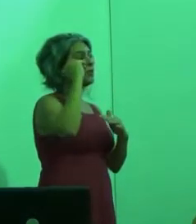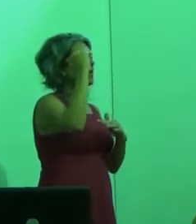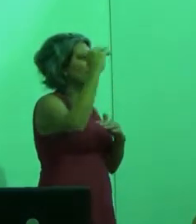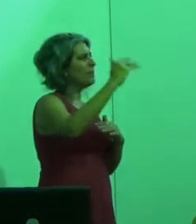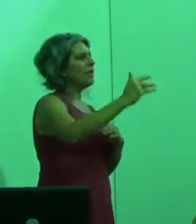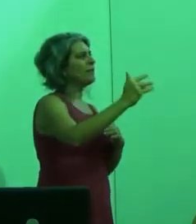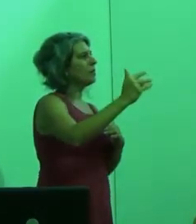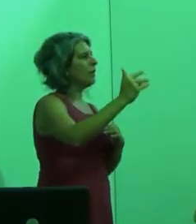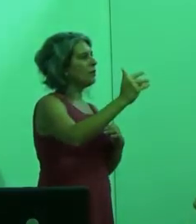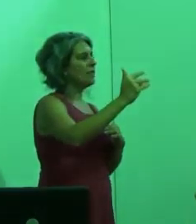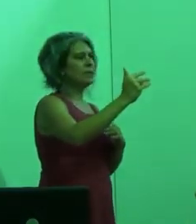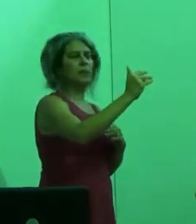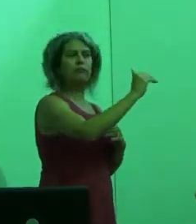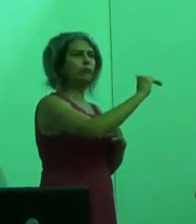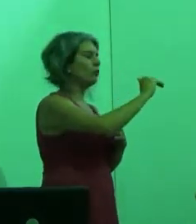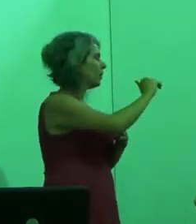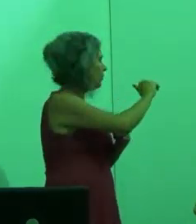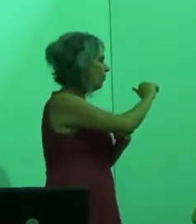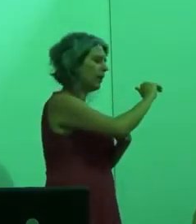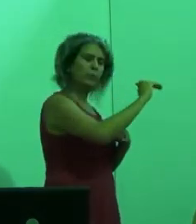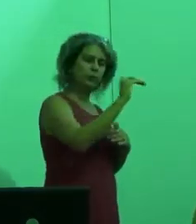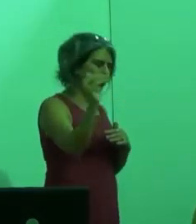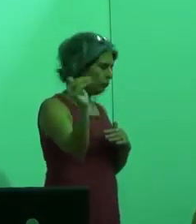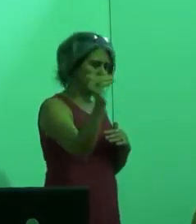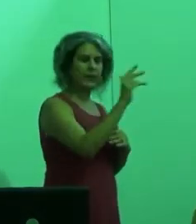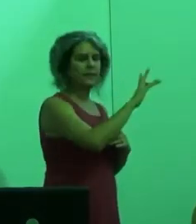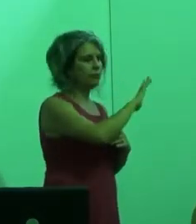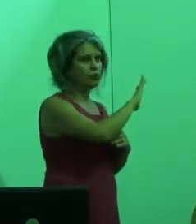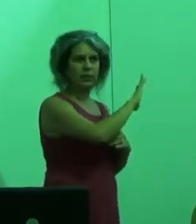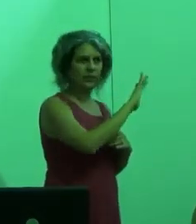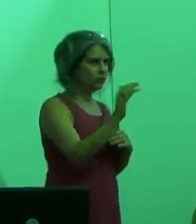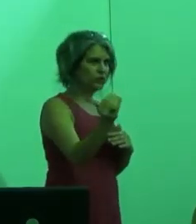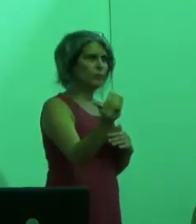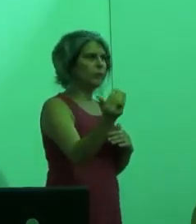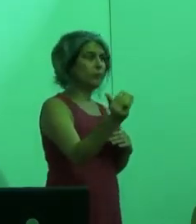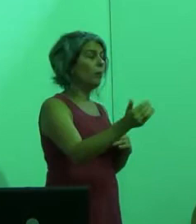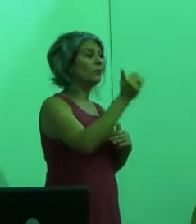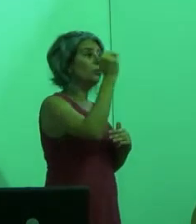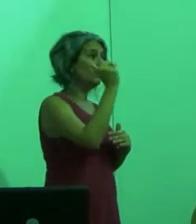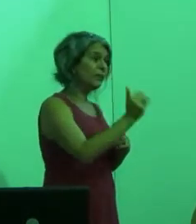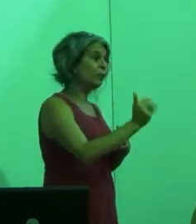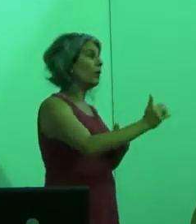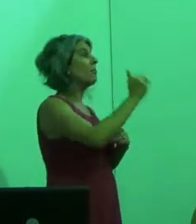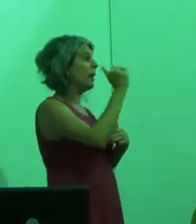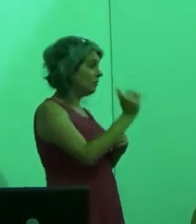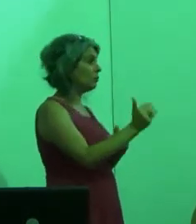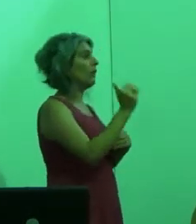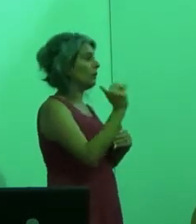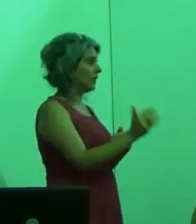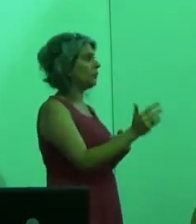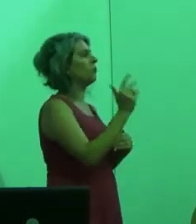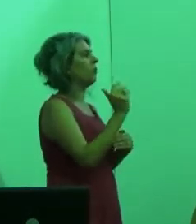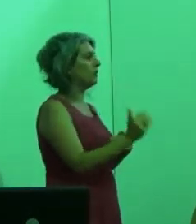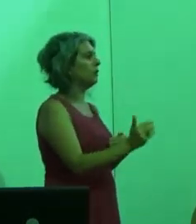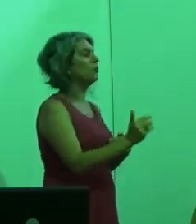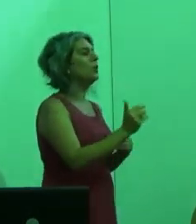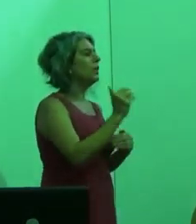essa experiência maluquíssima que funciona com qualquer produto, parece que funciona até com sabão em pó, mas com livro, é particularmente importante, que